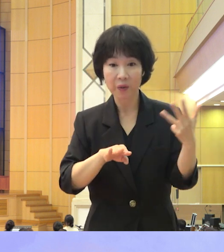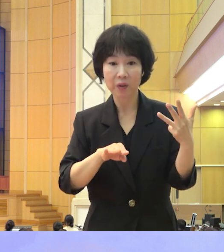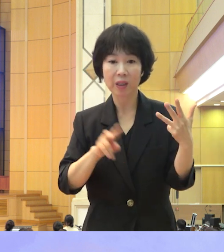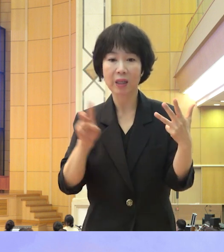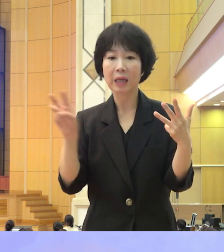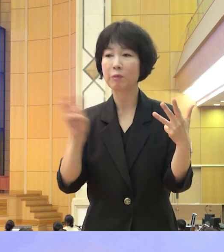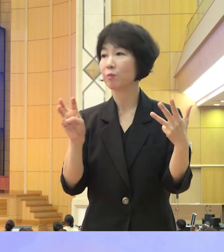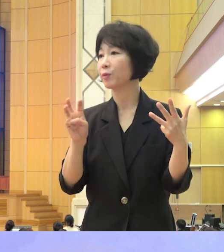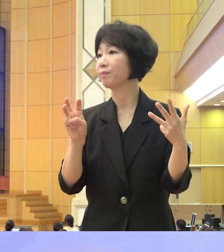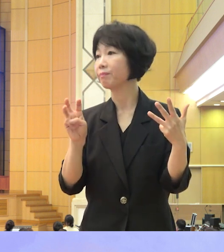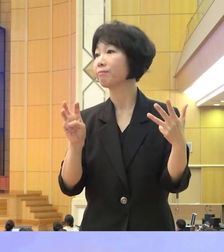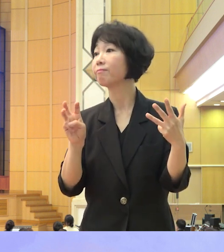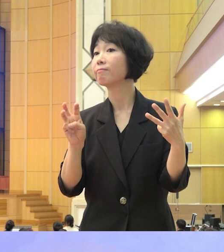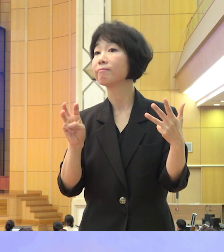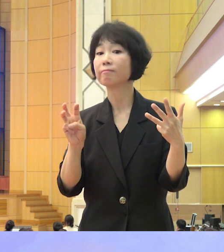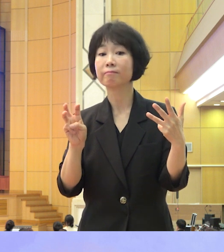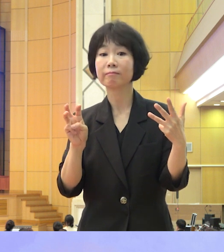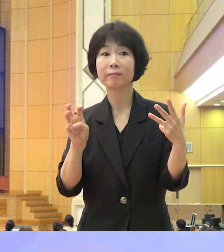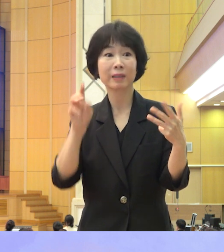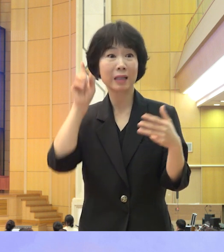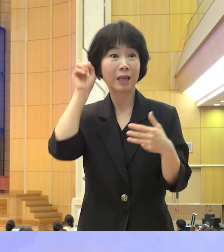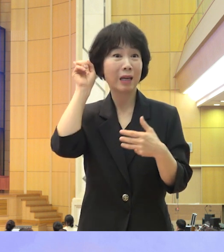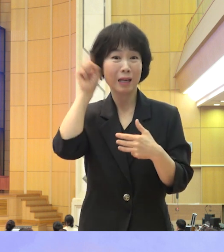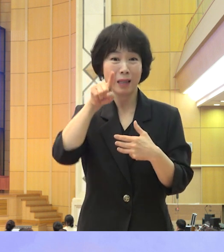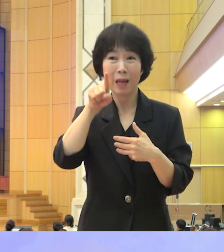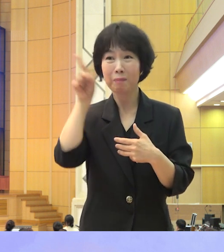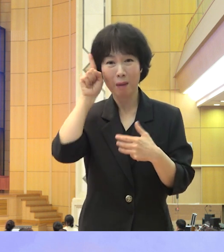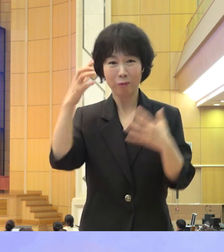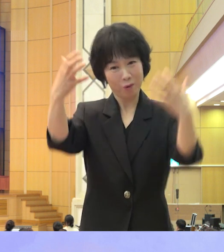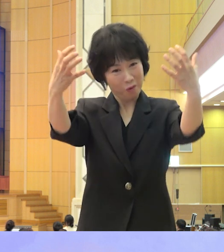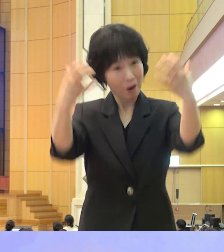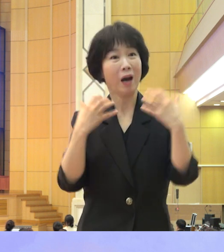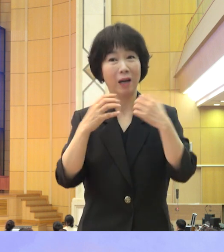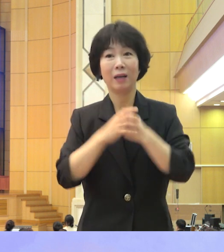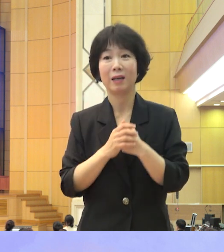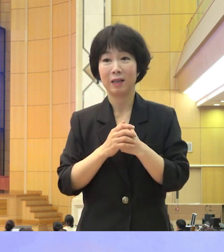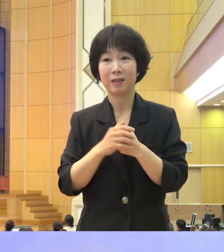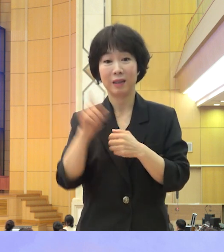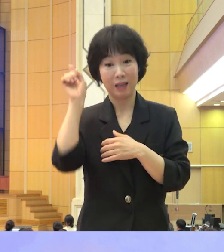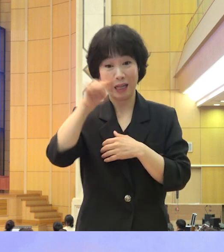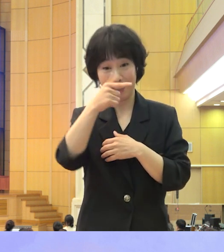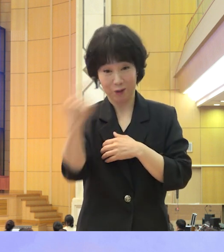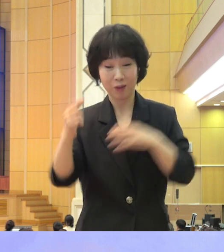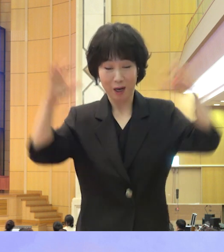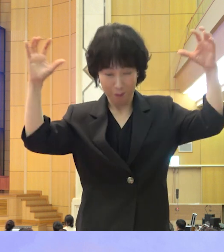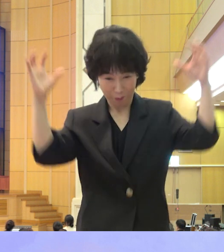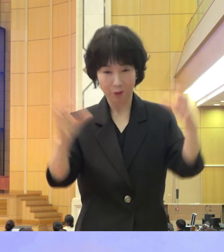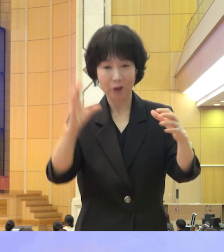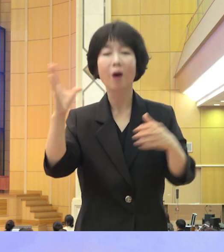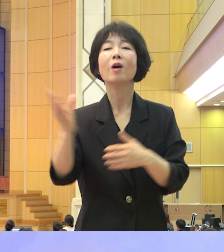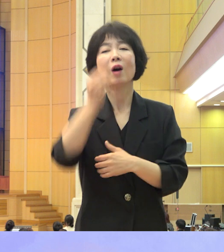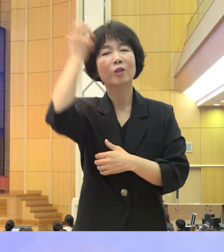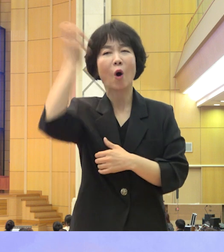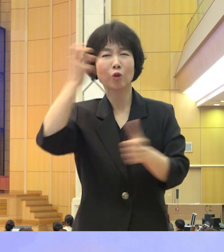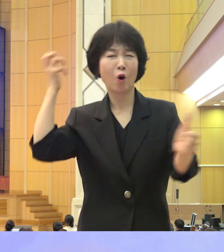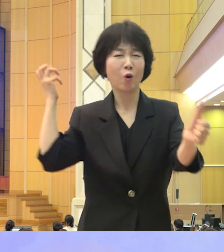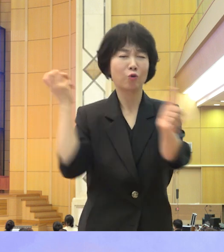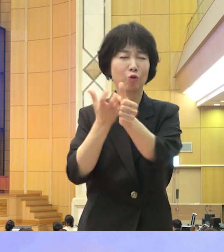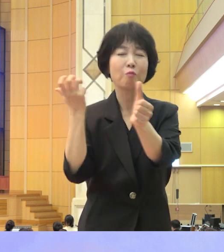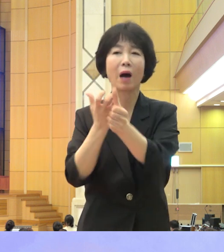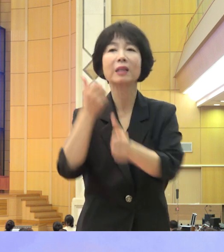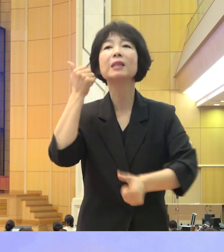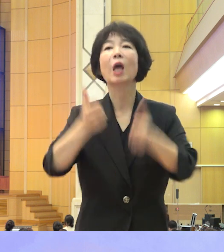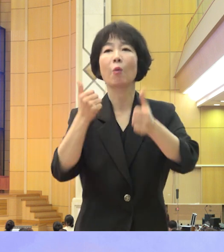하자, 경영인 선교만 나오지 말고 오늘 받고 내일 꽃배기로 받자. 그래서 내일도 똑같이 성령